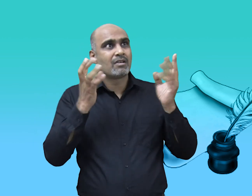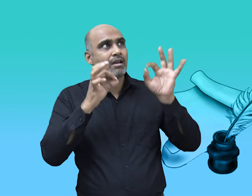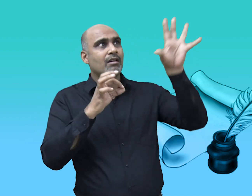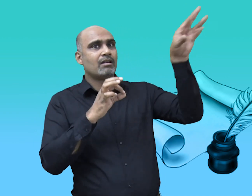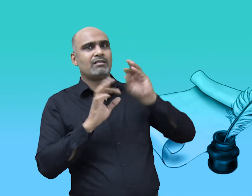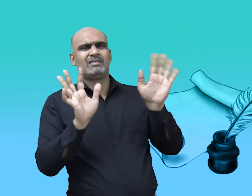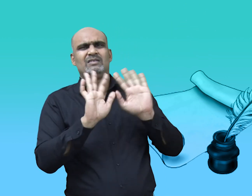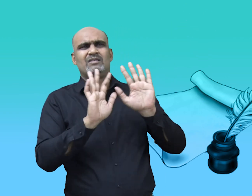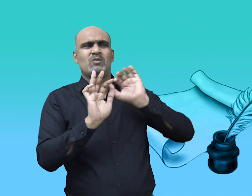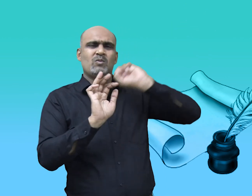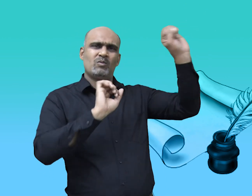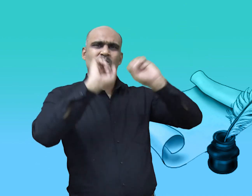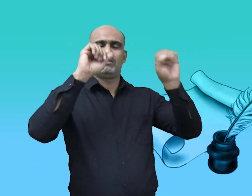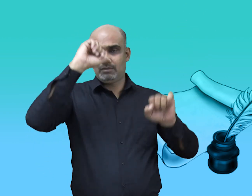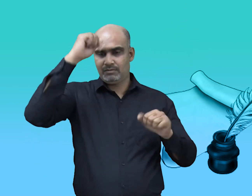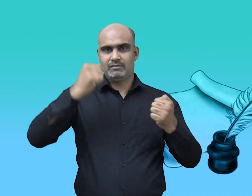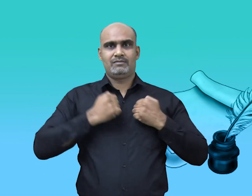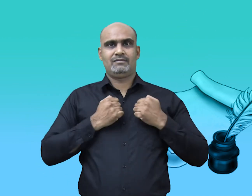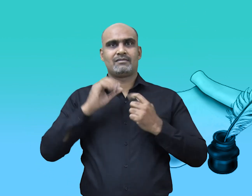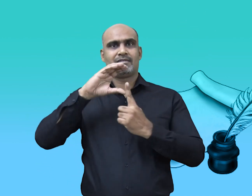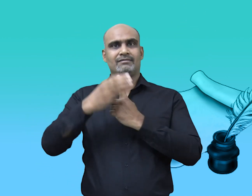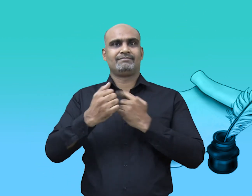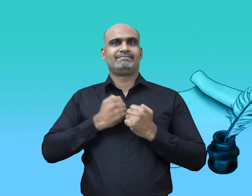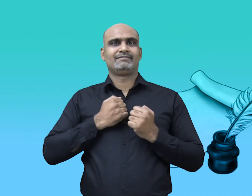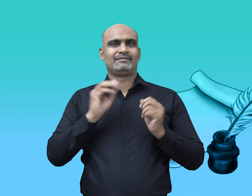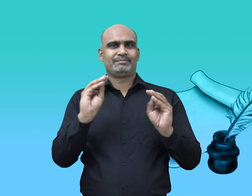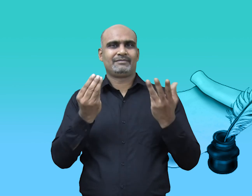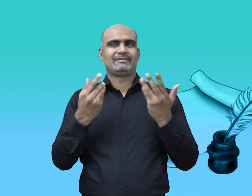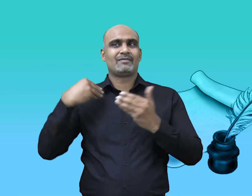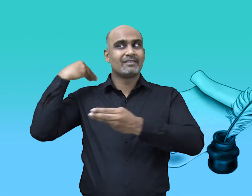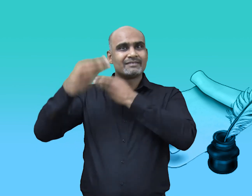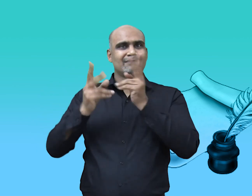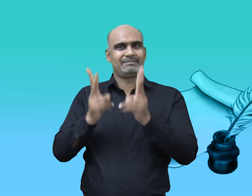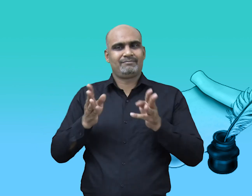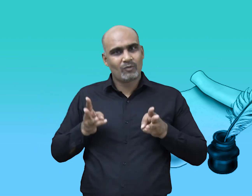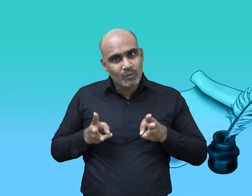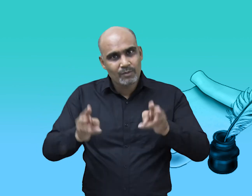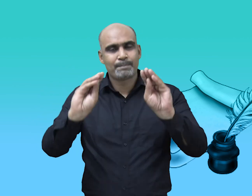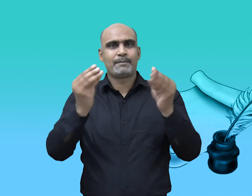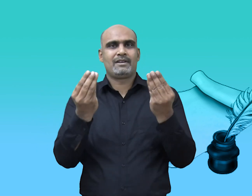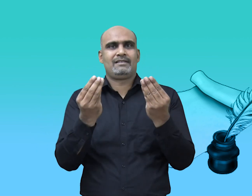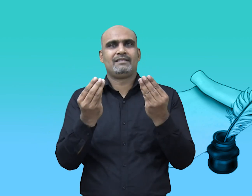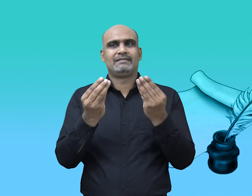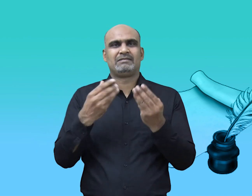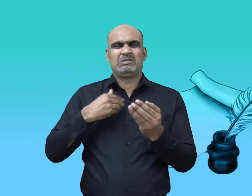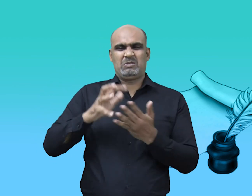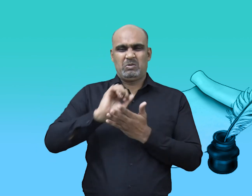है। दुनिया के सभी देशों की अपनी अपनी संस्कृति होती है, इसीलिए हमें भी अपनी संस्कृति के अनुसार ही चलना